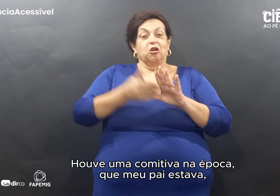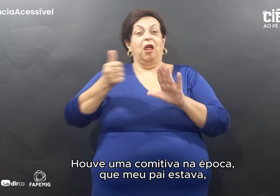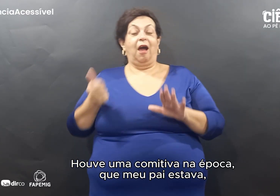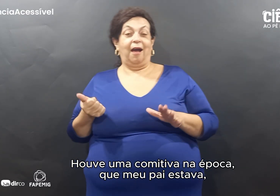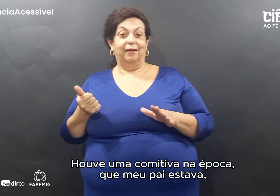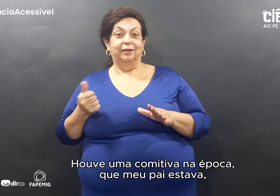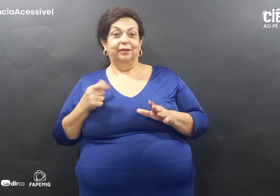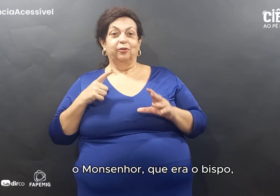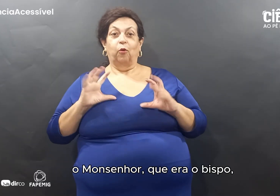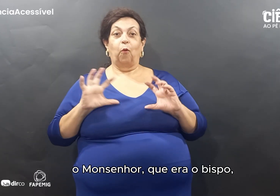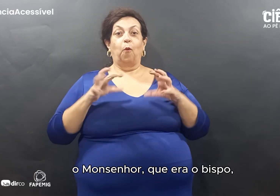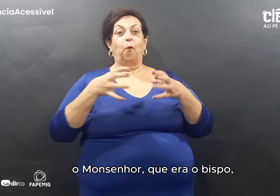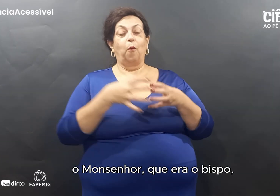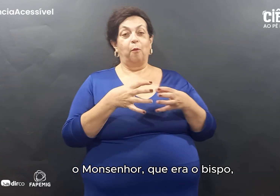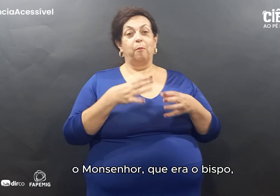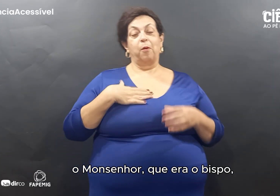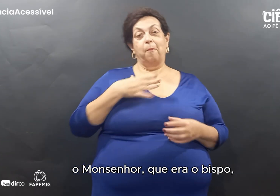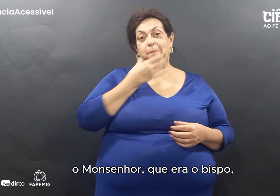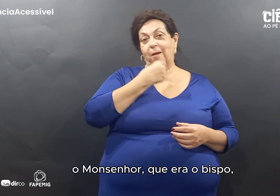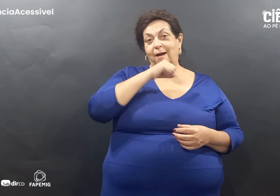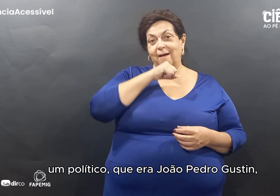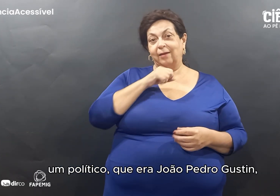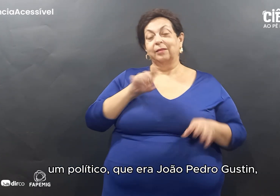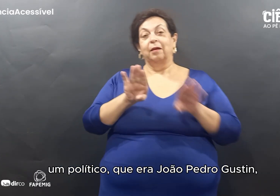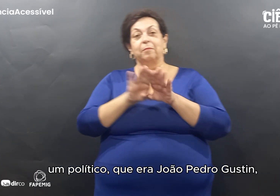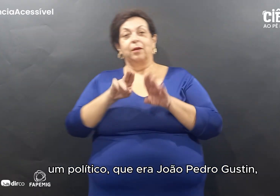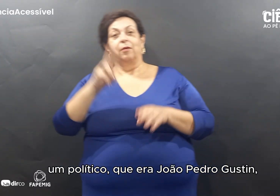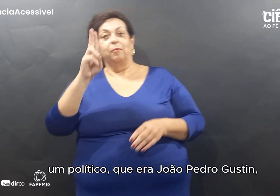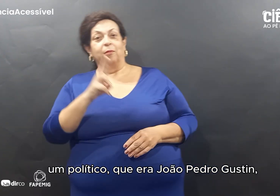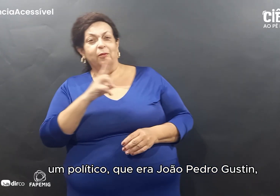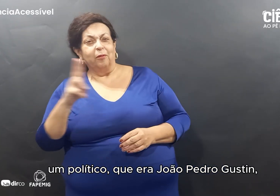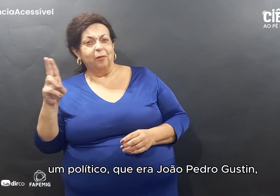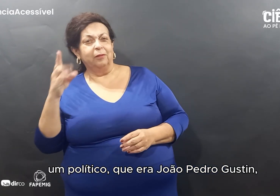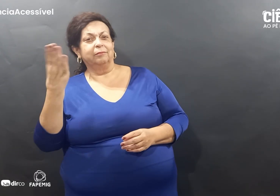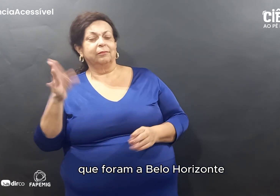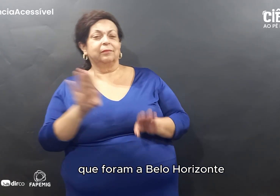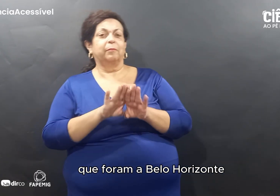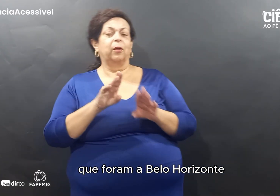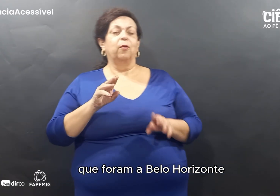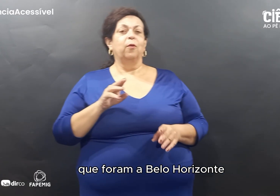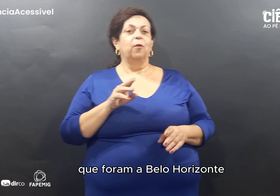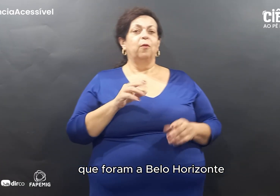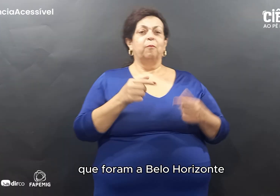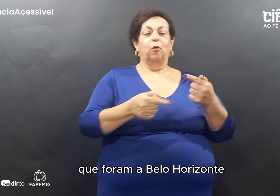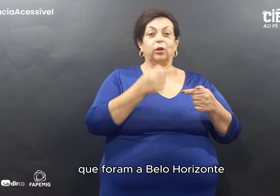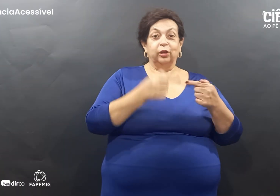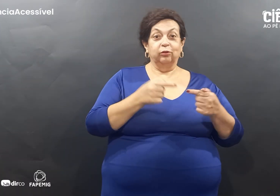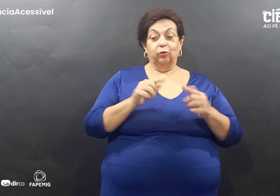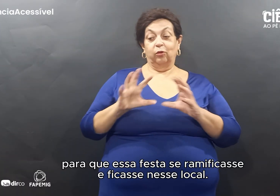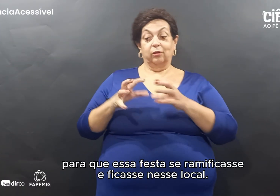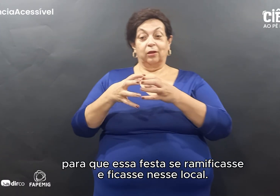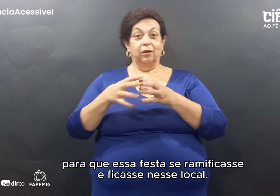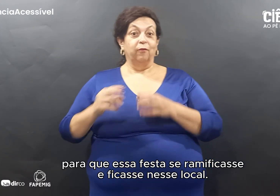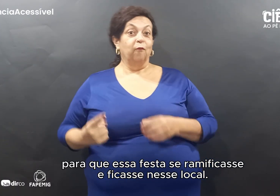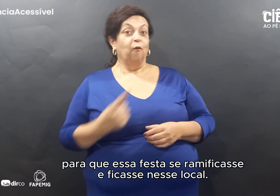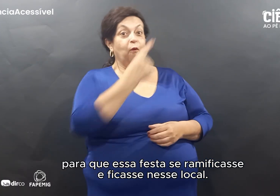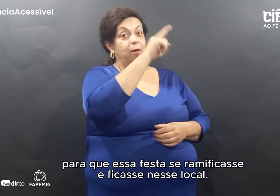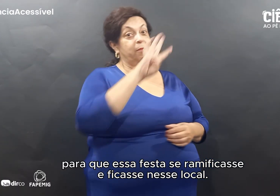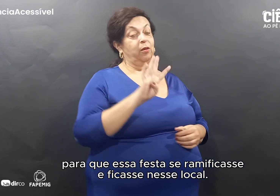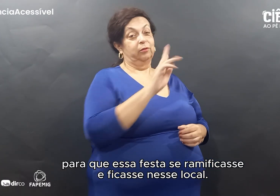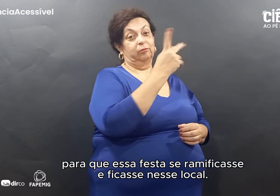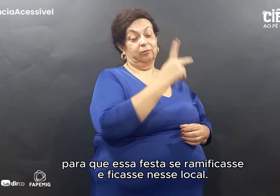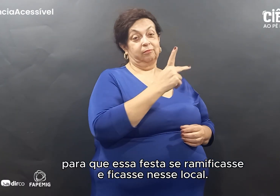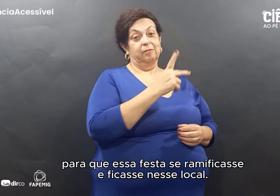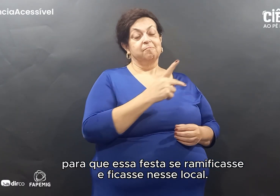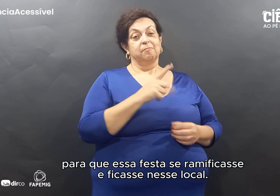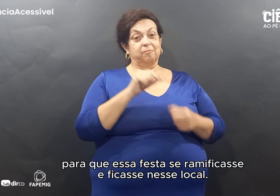na época que meu pai estava, o Monsenhor, que era o bispo, um político, que era o João Pedro Gustin, que foram a Belo Horizonte para que essa festa